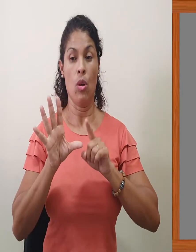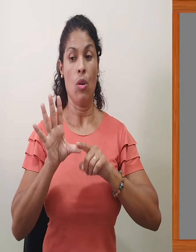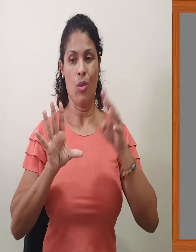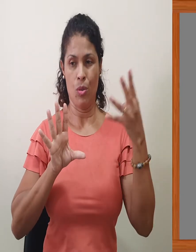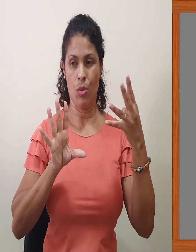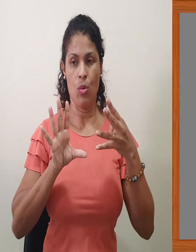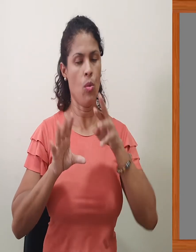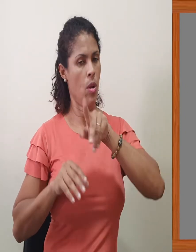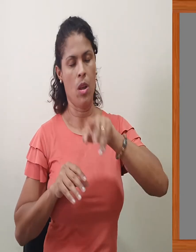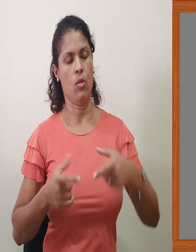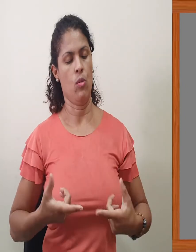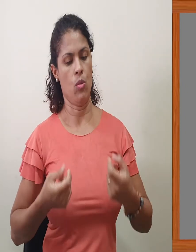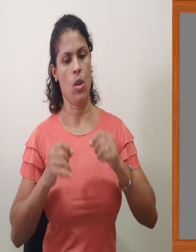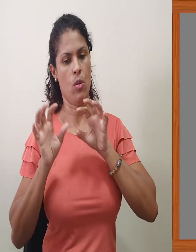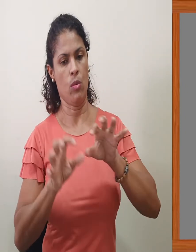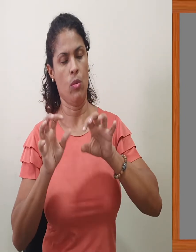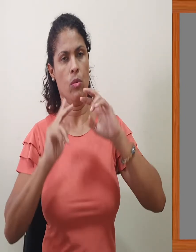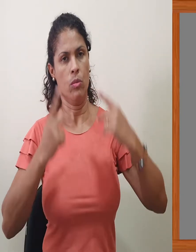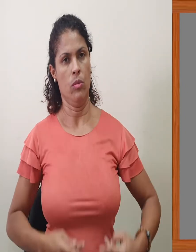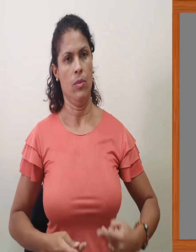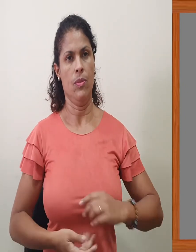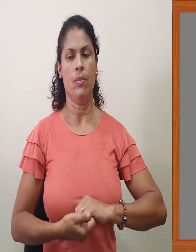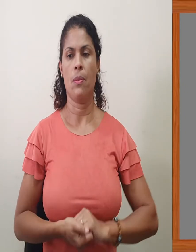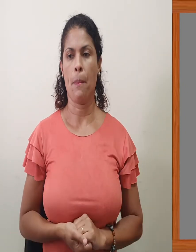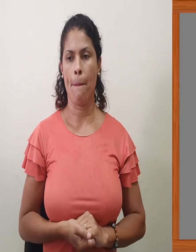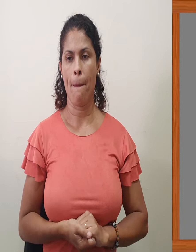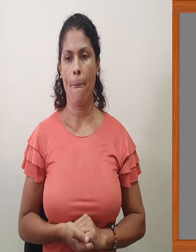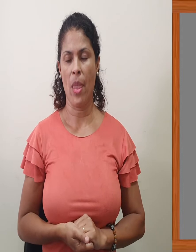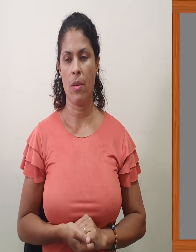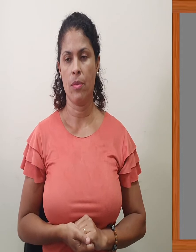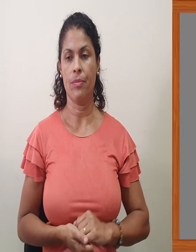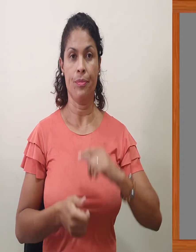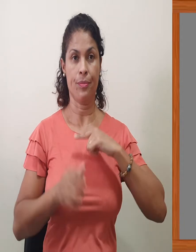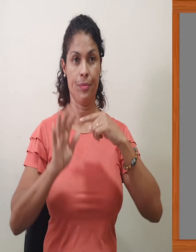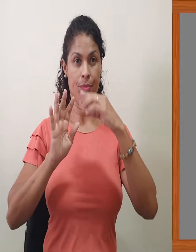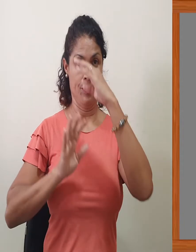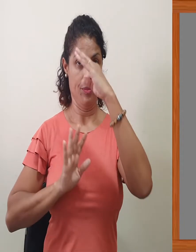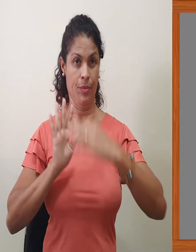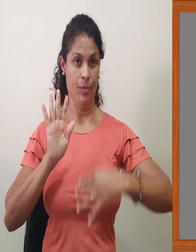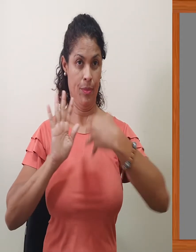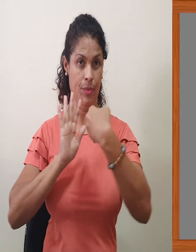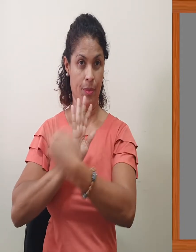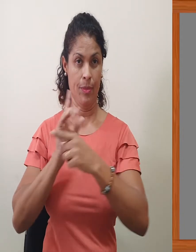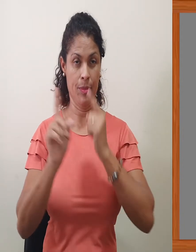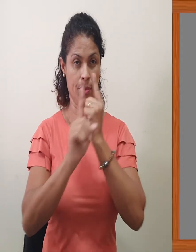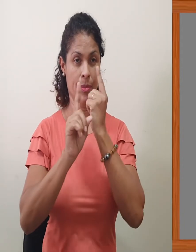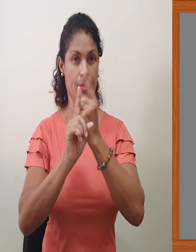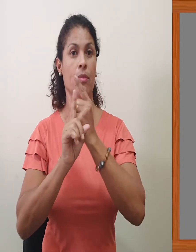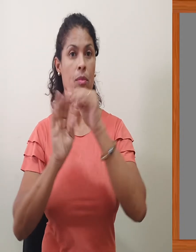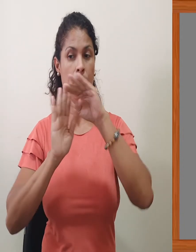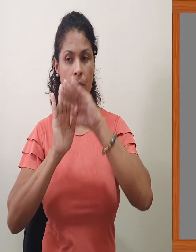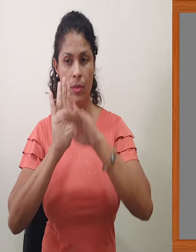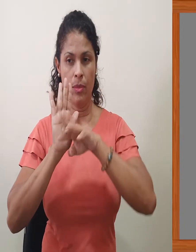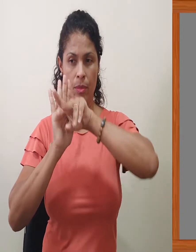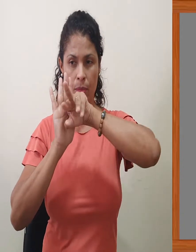carcinogênicas. As do grupo 2A têm sua carcinogenicidade apontada com base em estudos limitados em